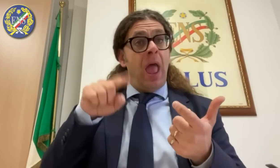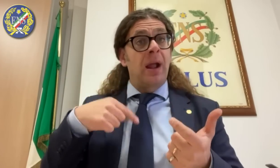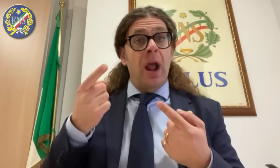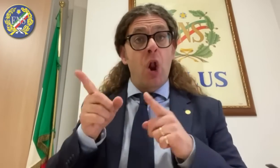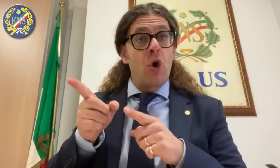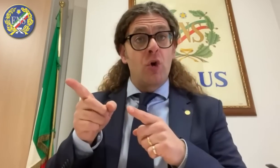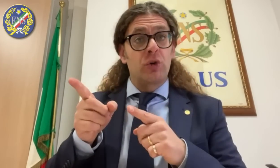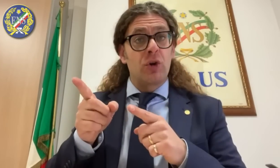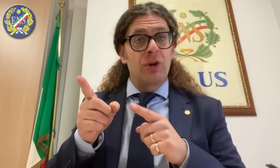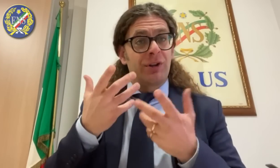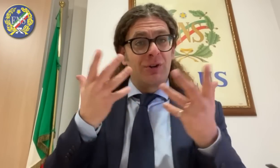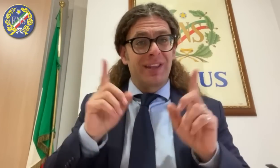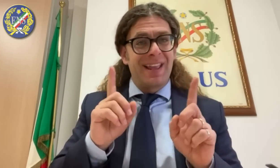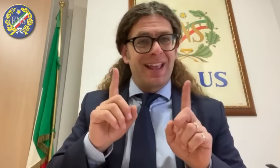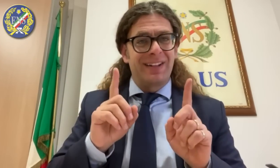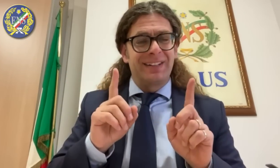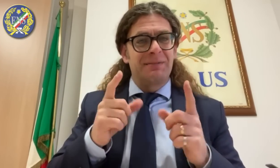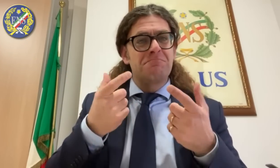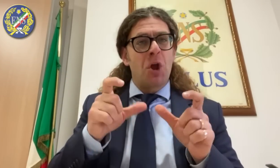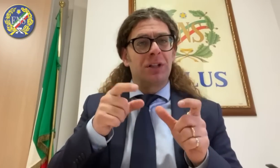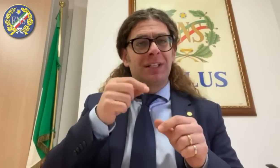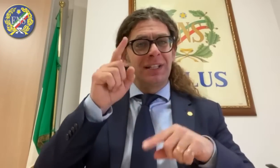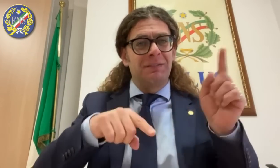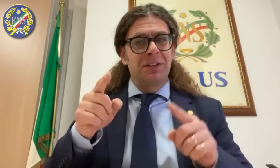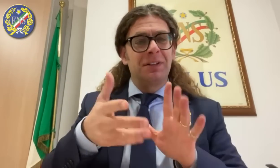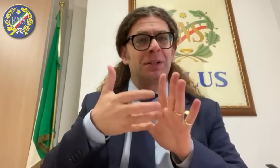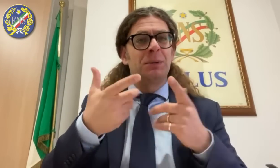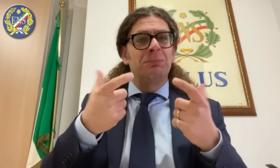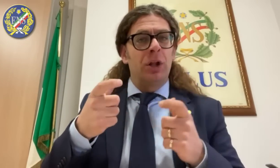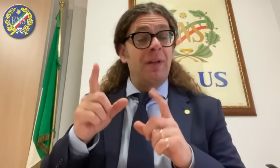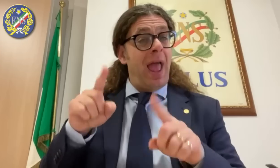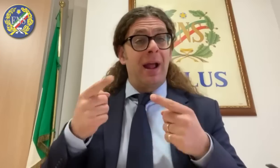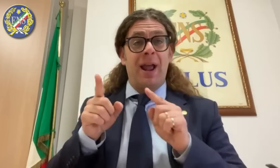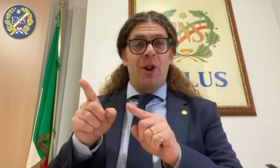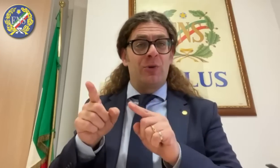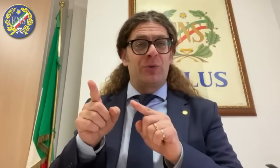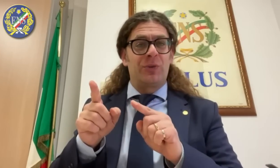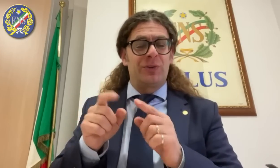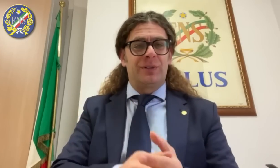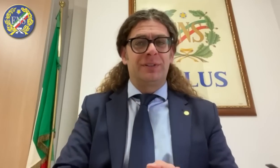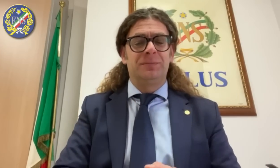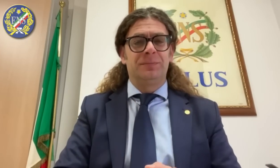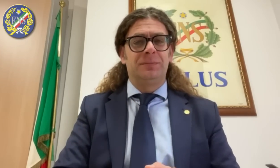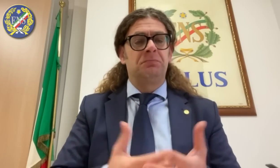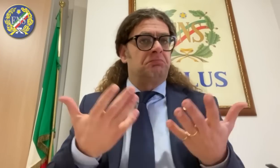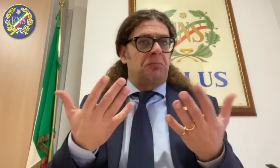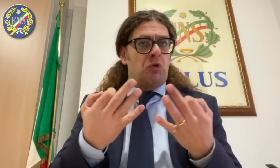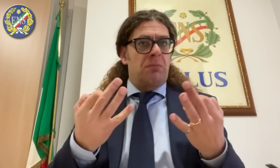di conguaglio, dal momento che in alcuni casi non è stato effettuato, in altri una sola volta e in altri ancora